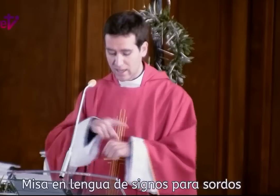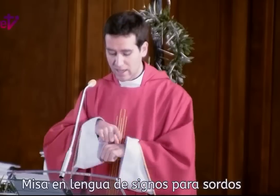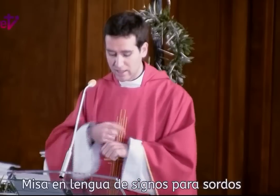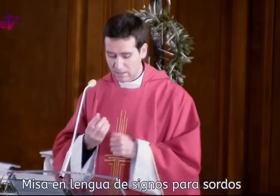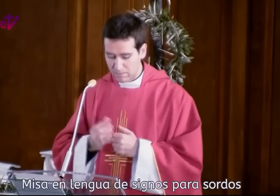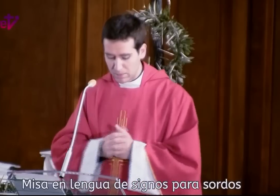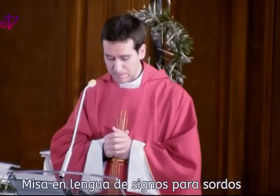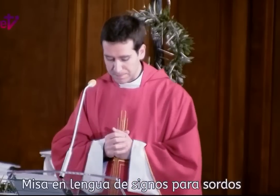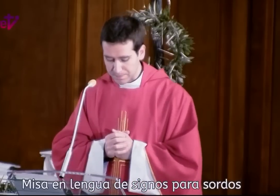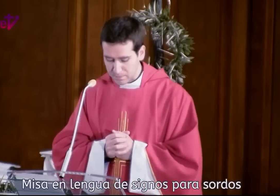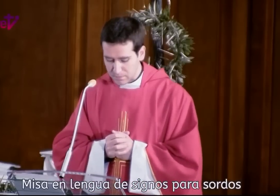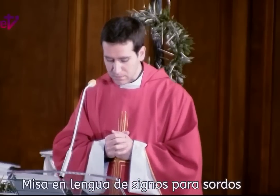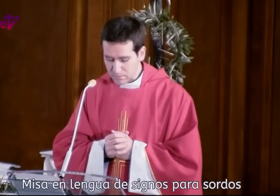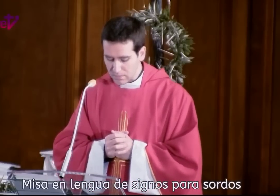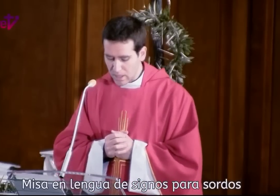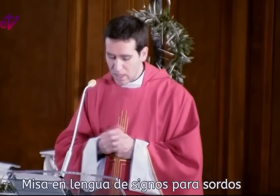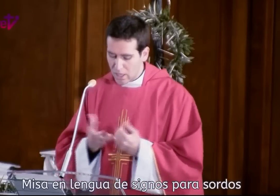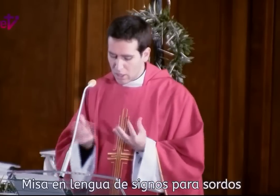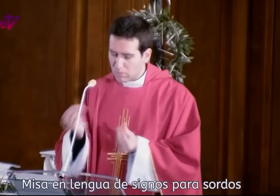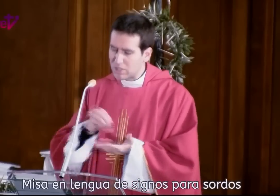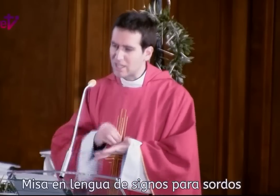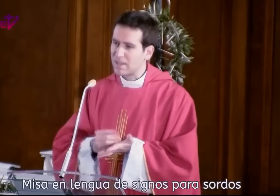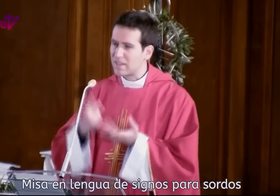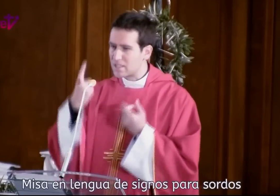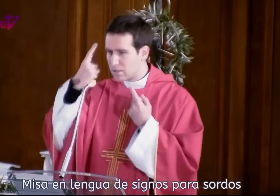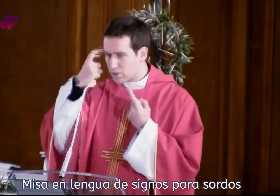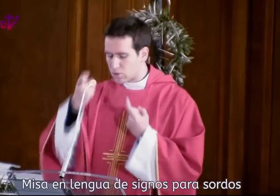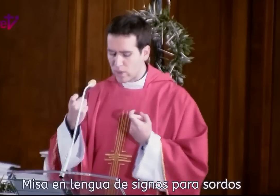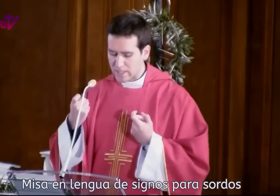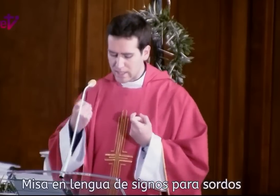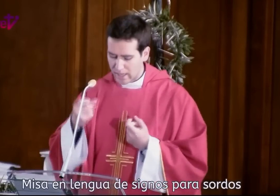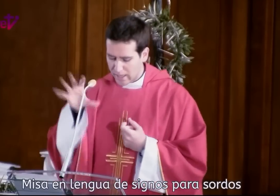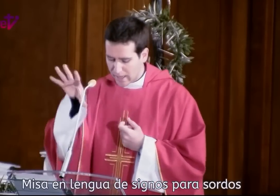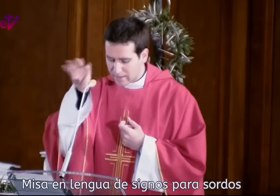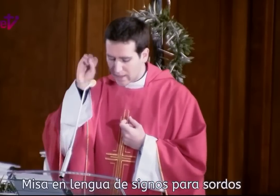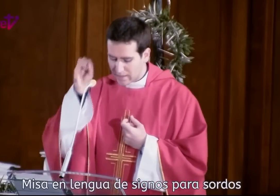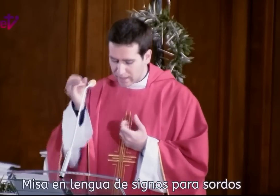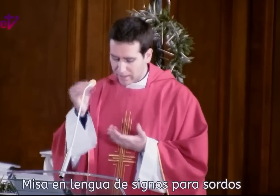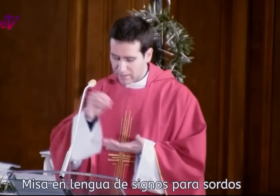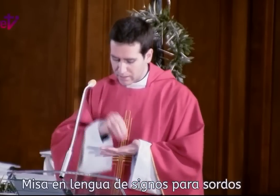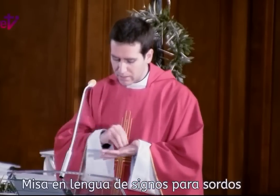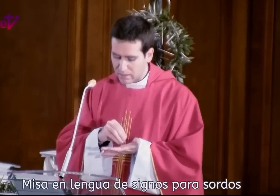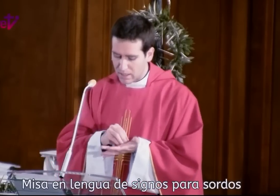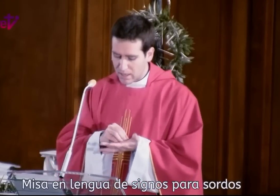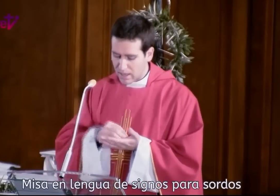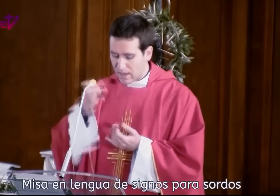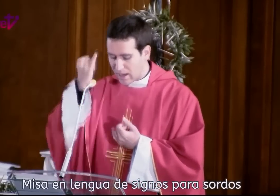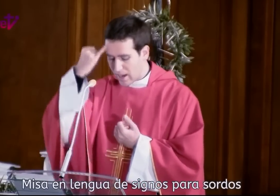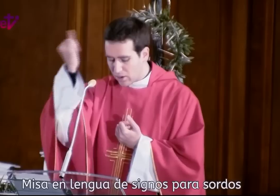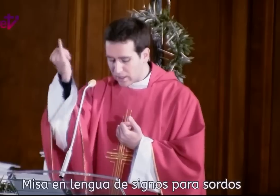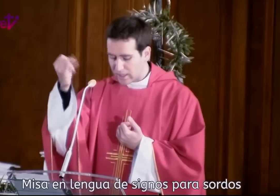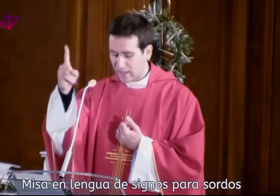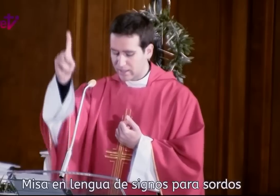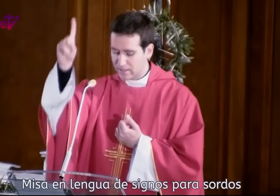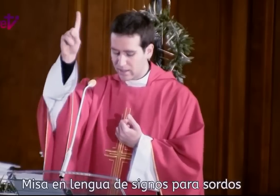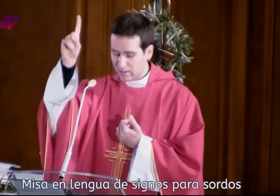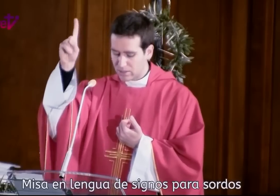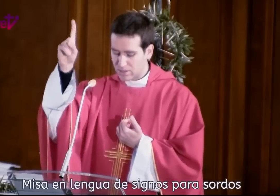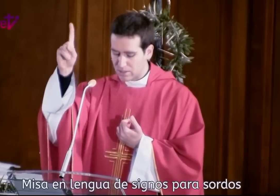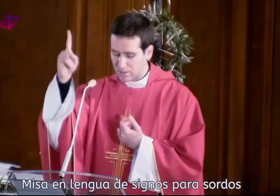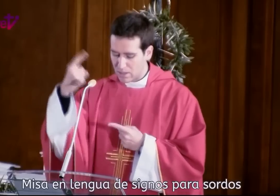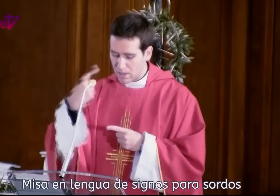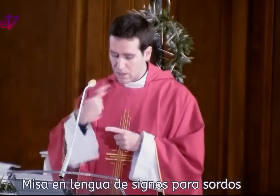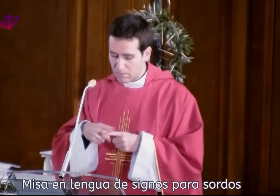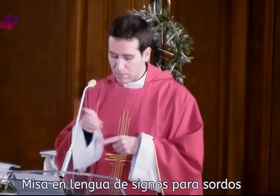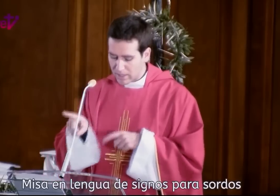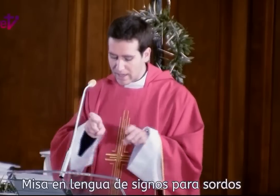cercanas en el tiempo? Muchas veces nos cuesta entender la lógica de